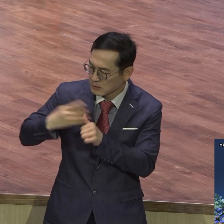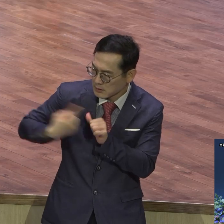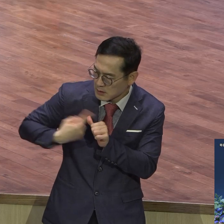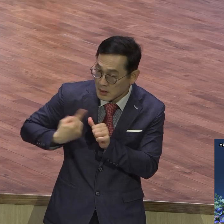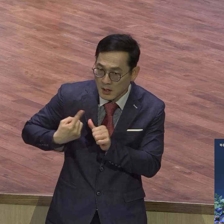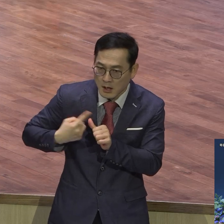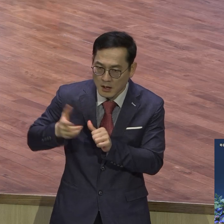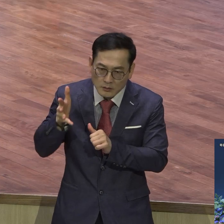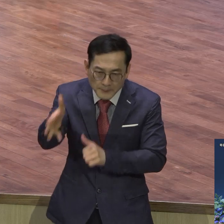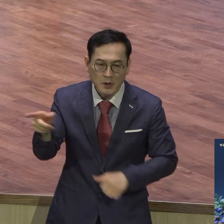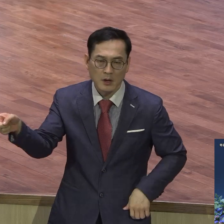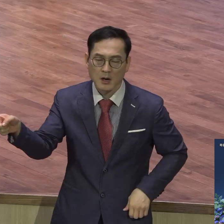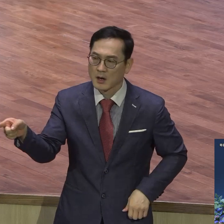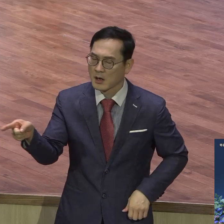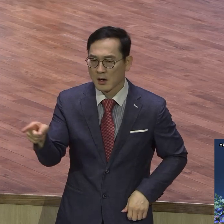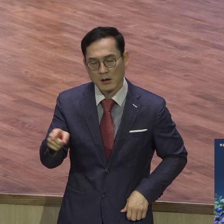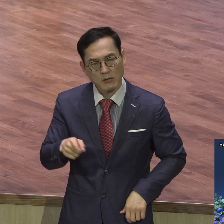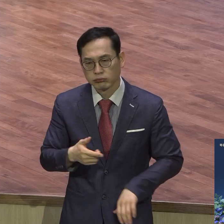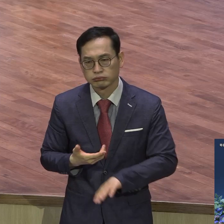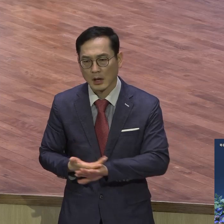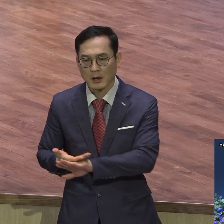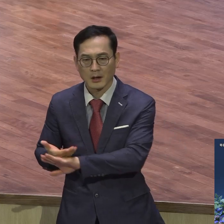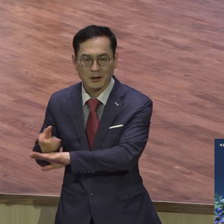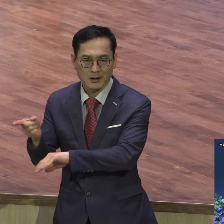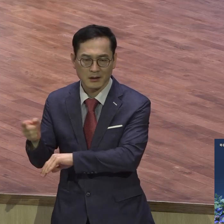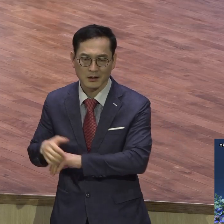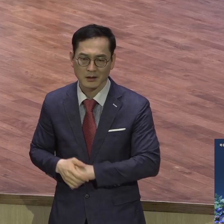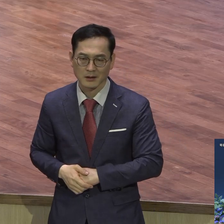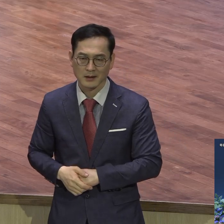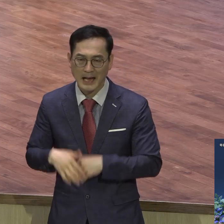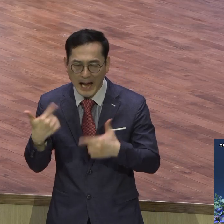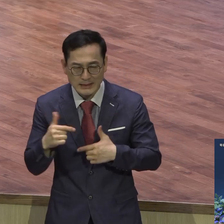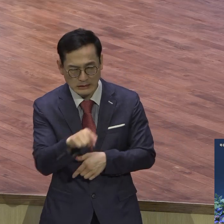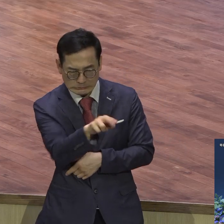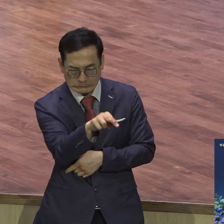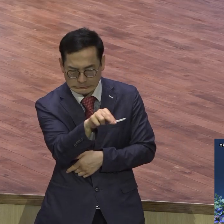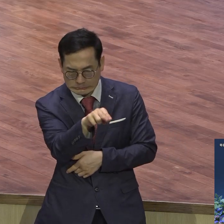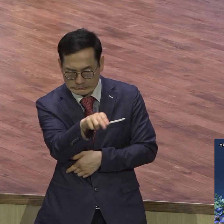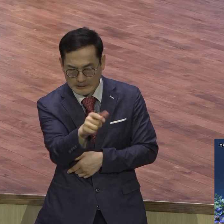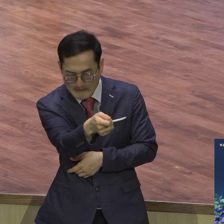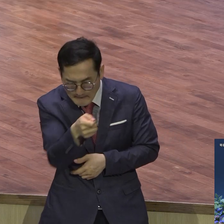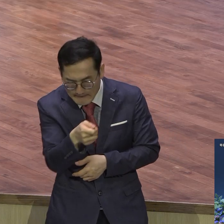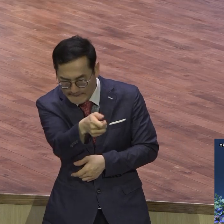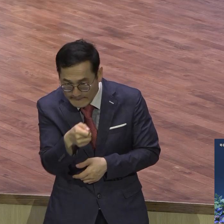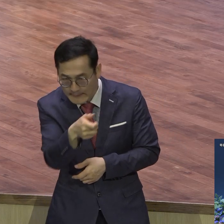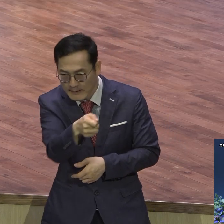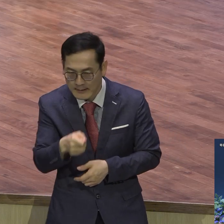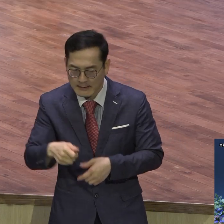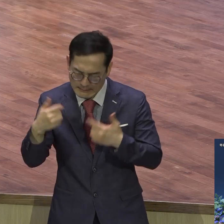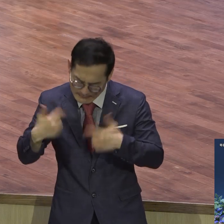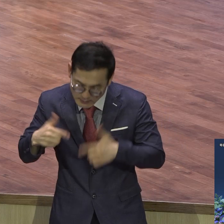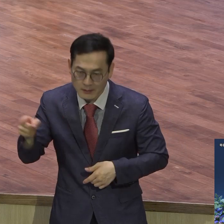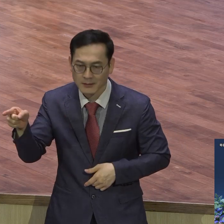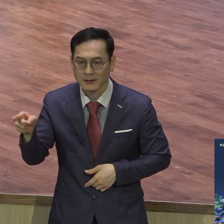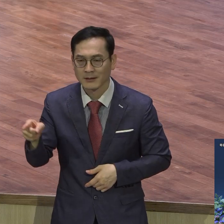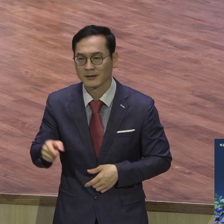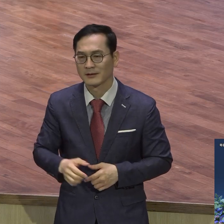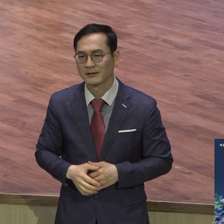주는지 좋은 말을 할 줄 모르고 늘 지적만 하고 따지기만 하는 이런 사람이 있습니다.